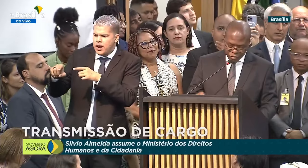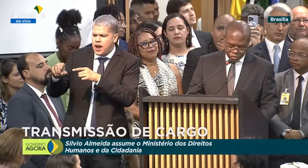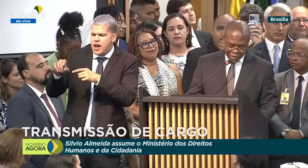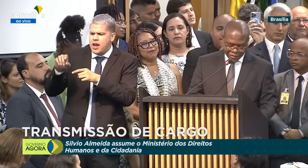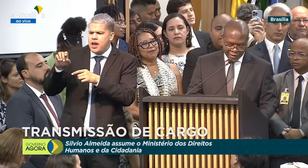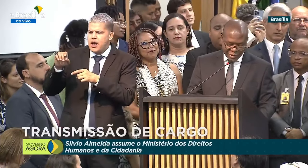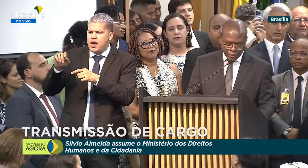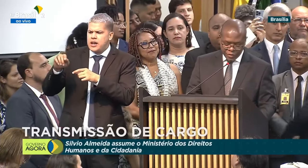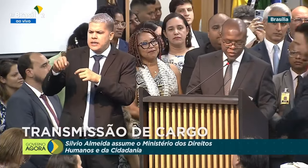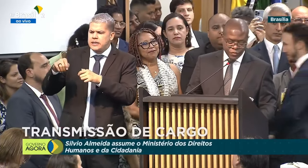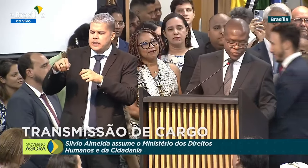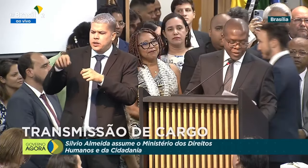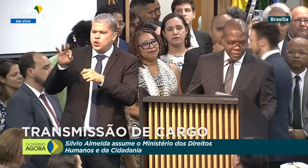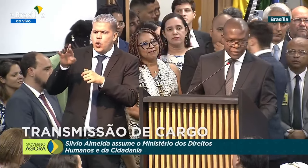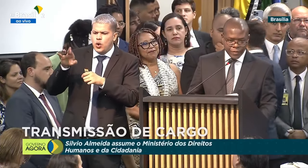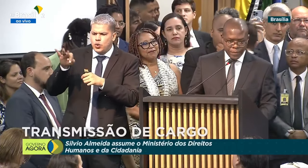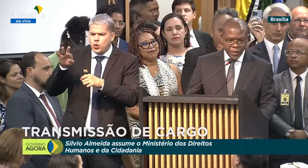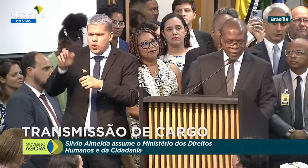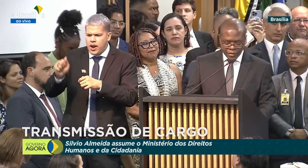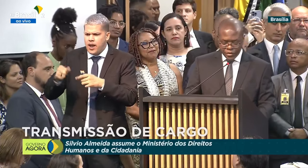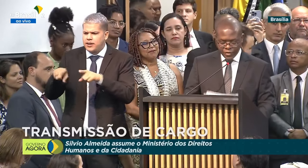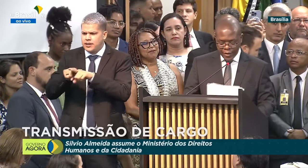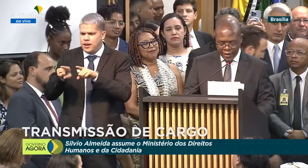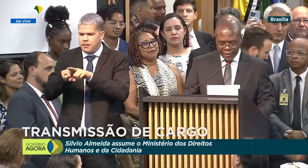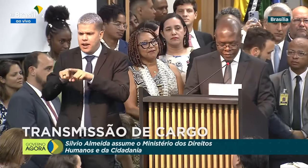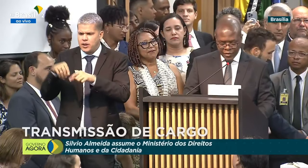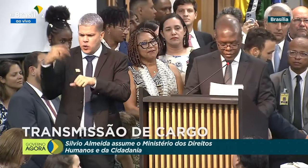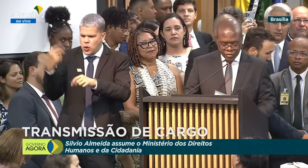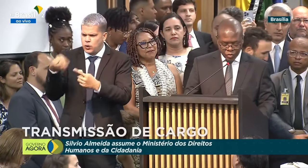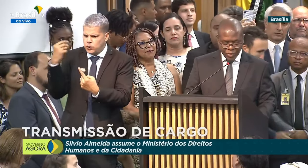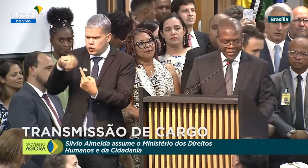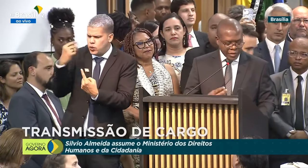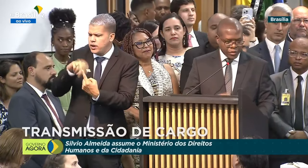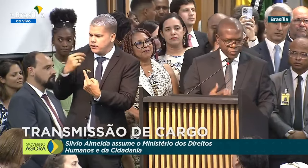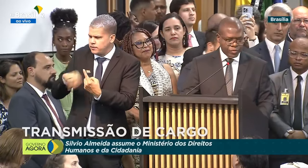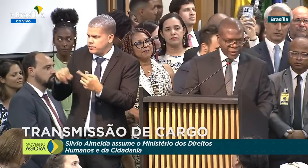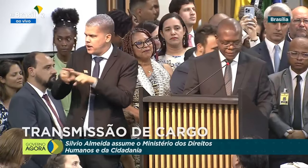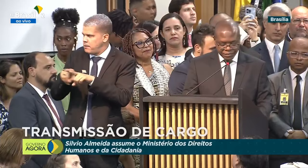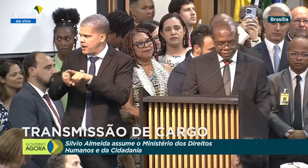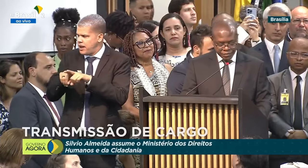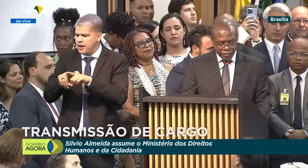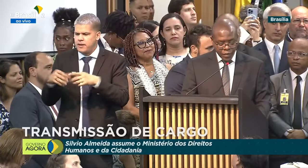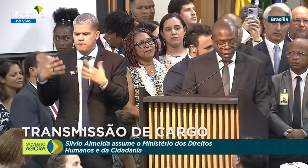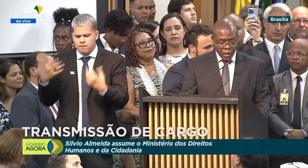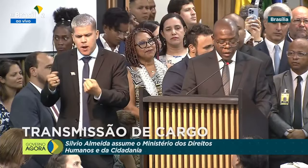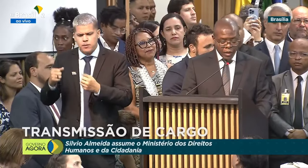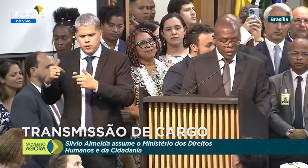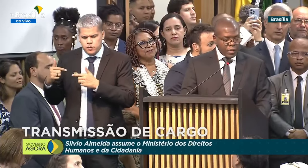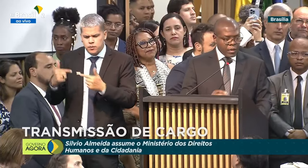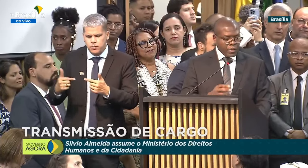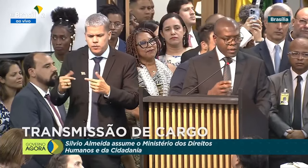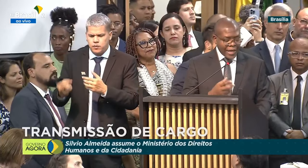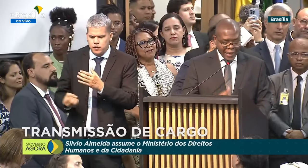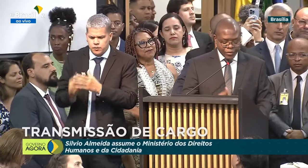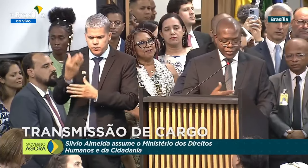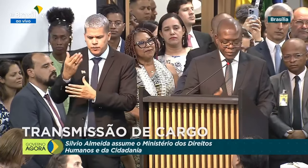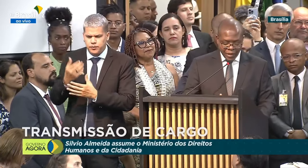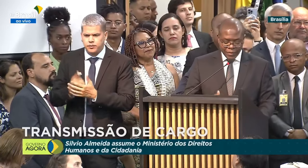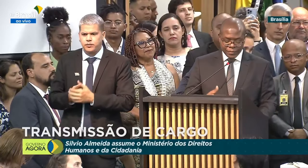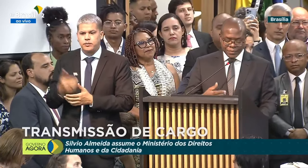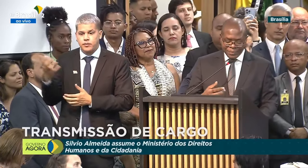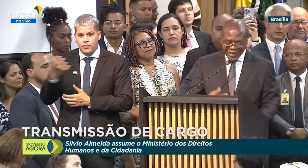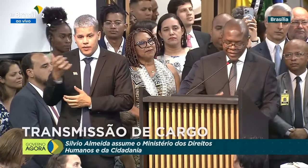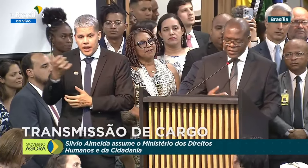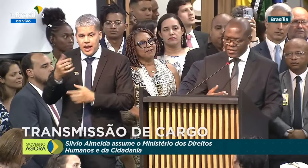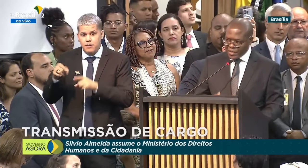vamos revogar todos os atos que tentaram impedir o funcionamento desses desses organismos né queremos